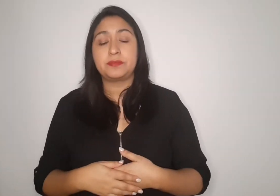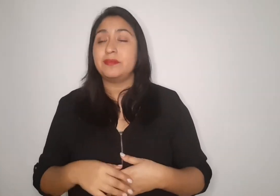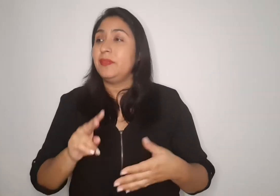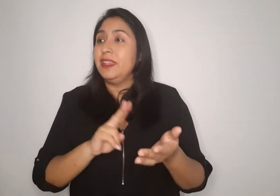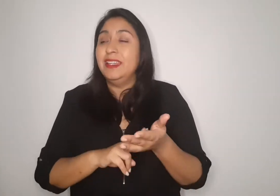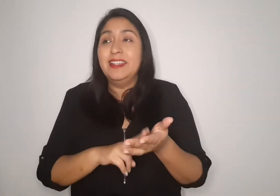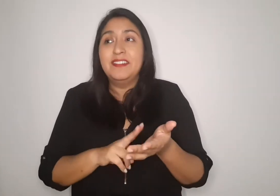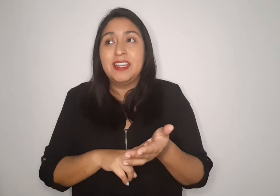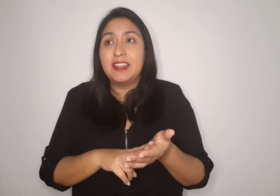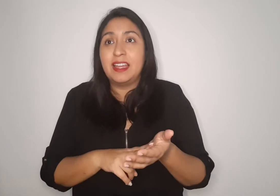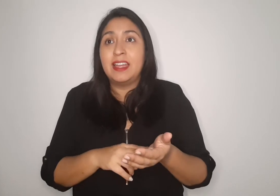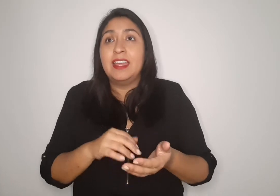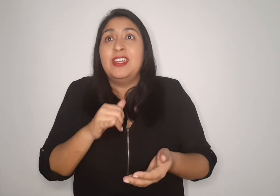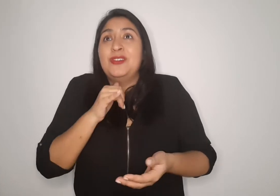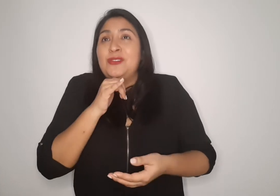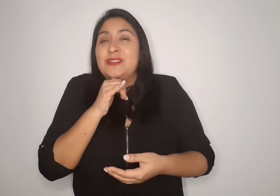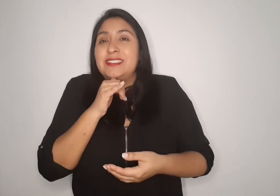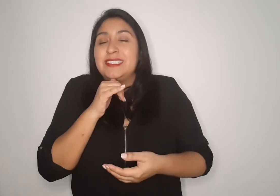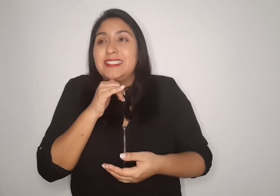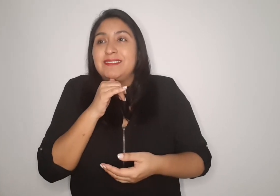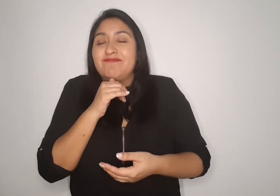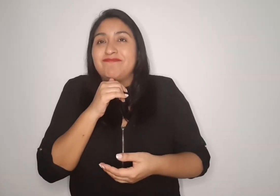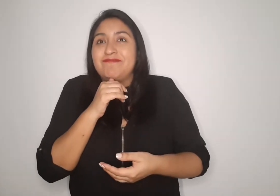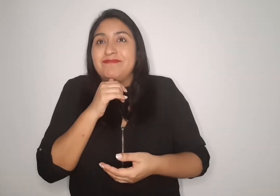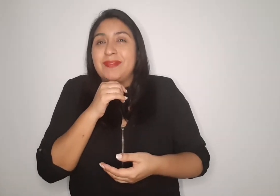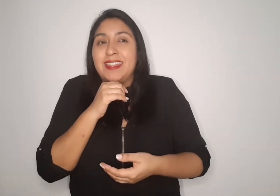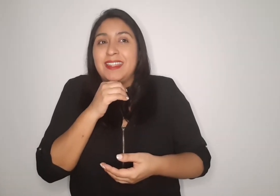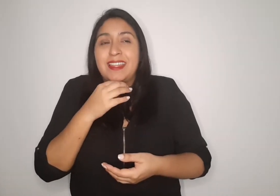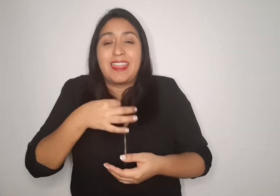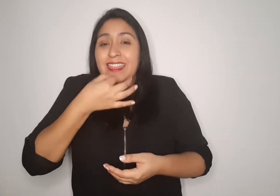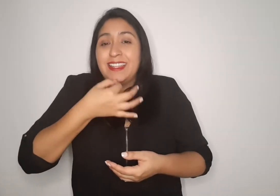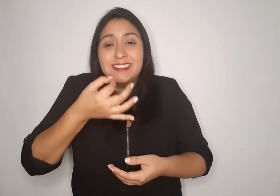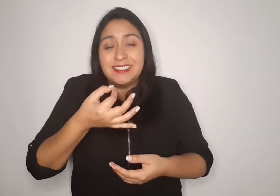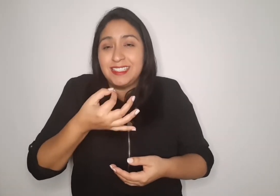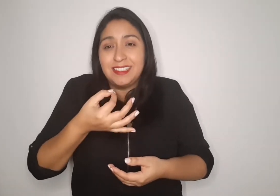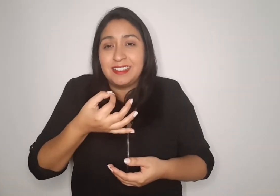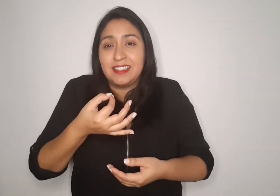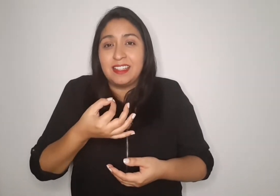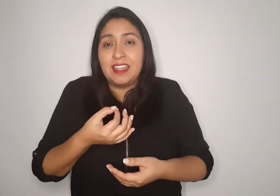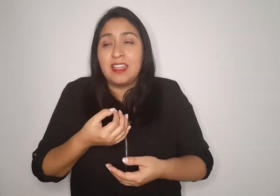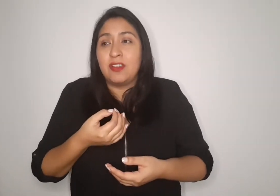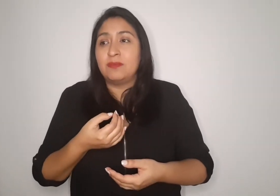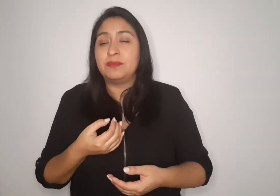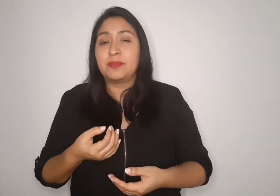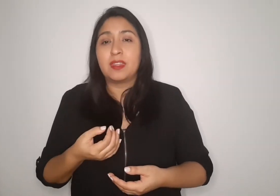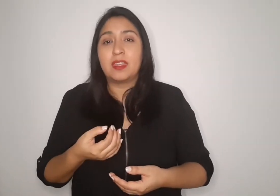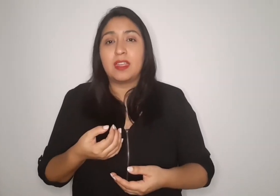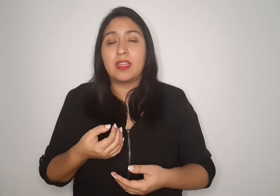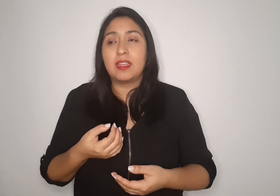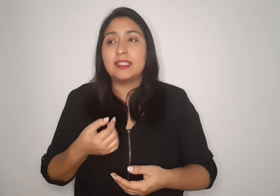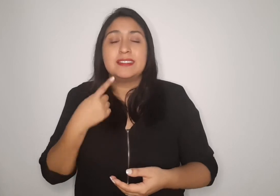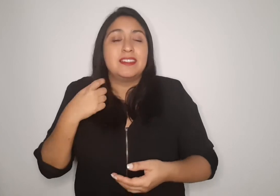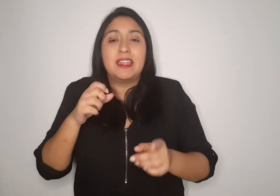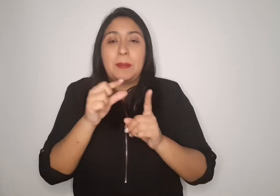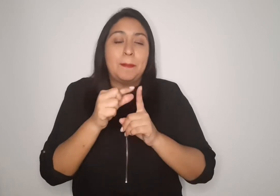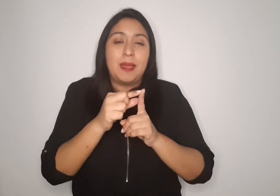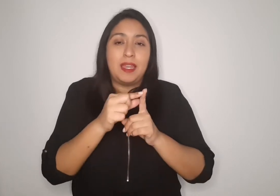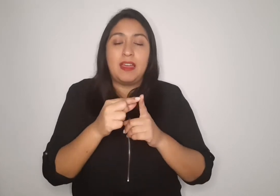Realmente no sé qué poder aportar o qué poder comentar, y qué palabras, qué notable como las